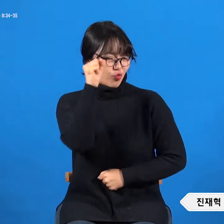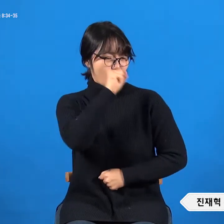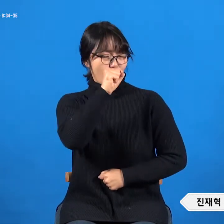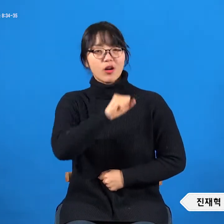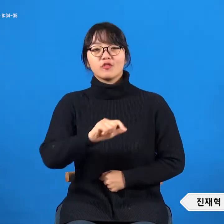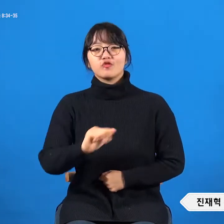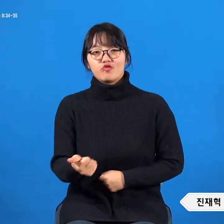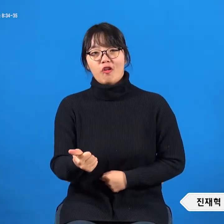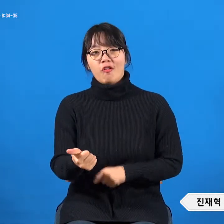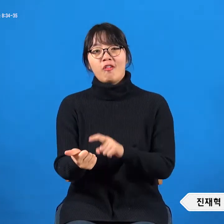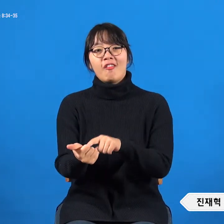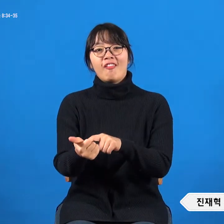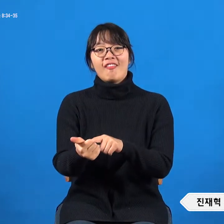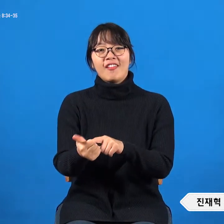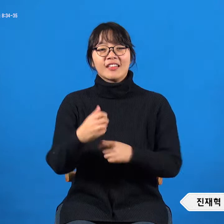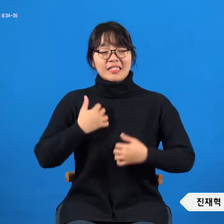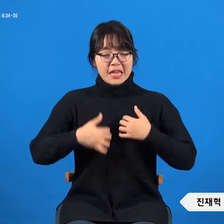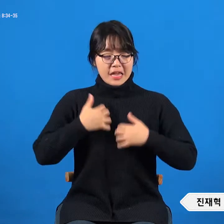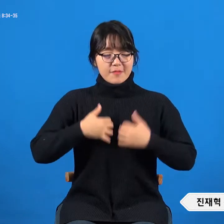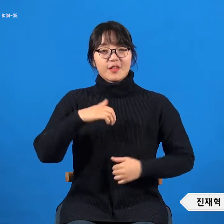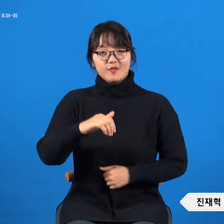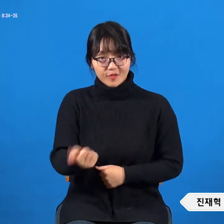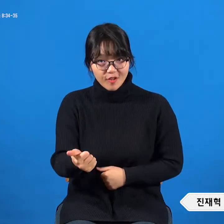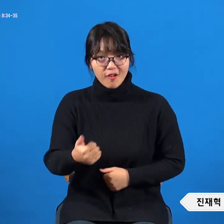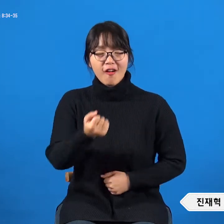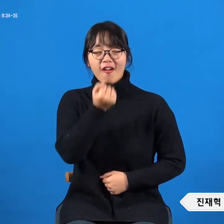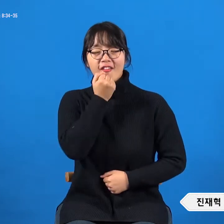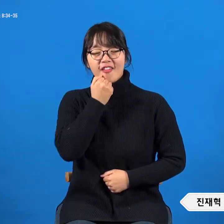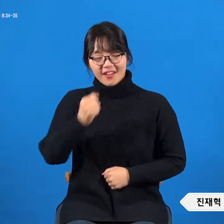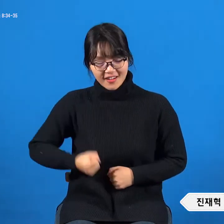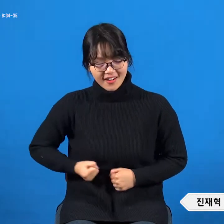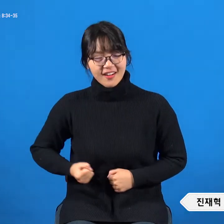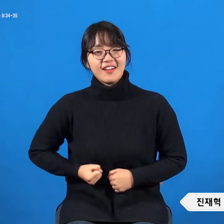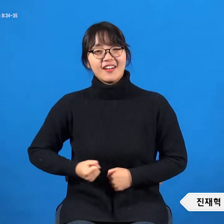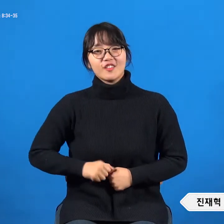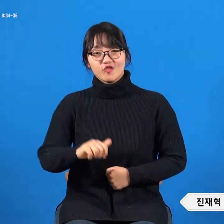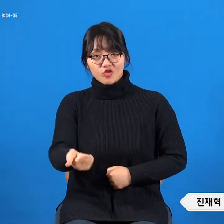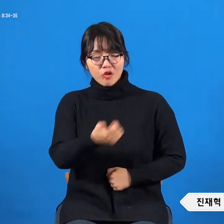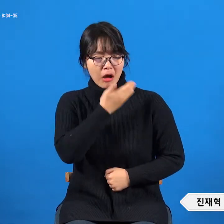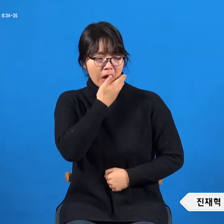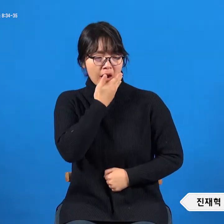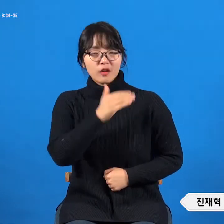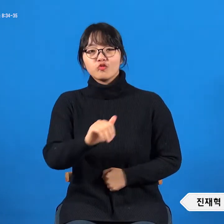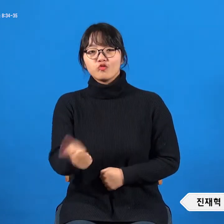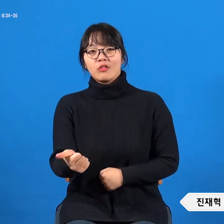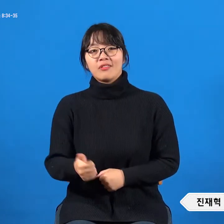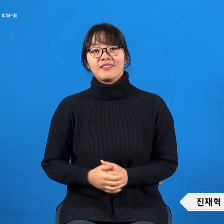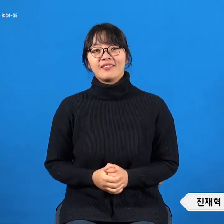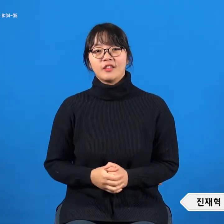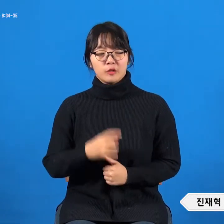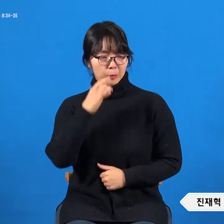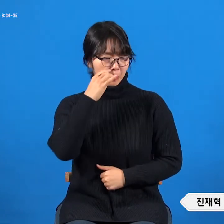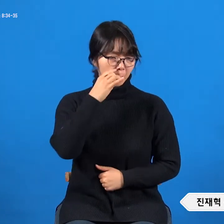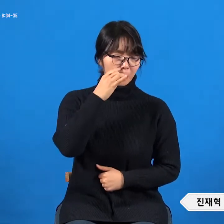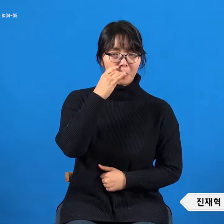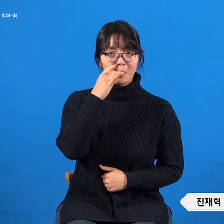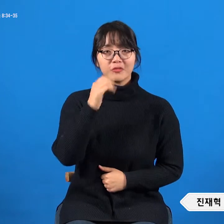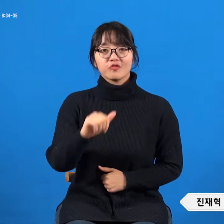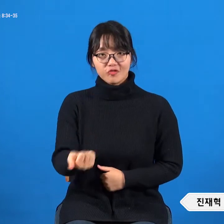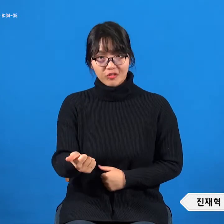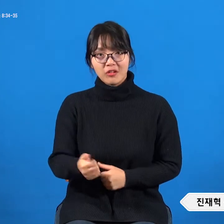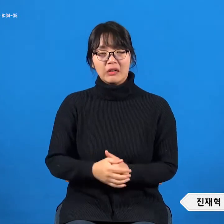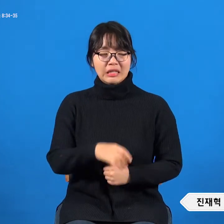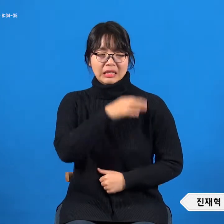좋아 죽겠습니다. 재밌어 죽습니다. 웃겨 죽겠습니다. 아까워 죽겠습니다. 궁금해